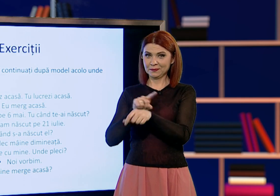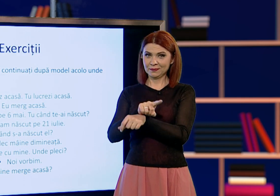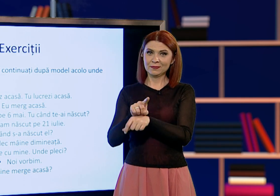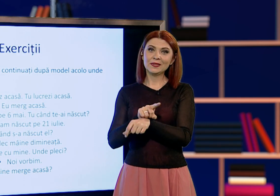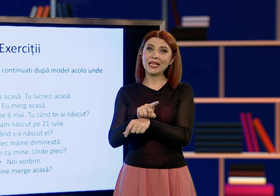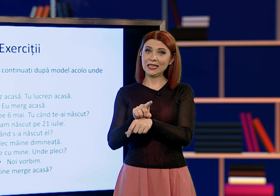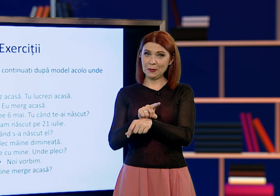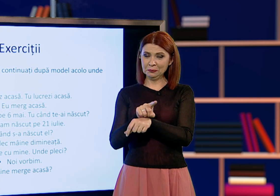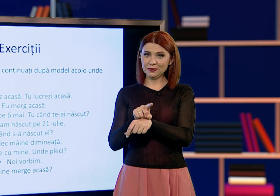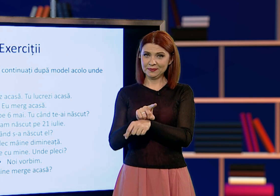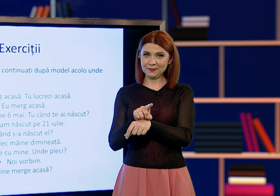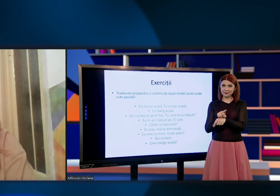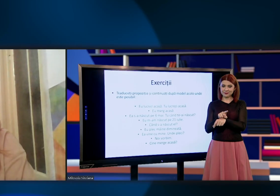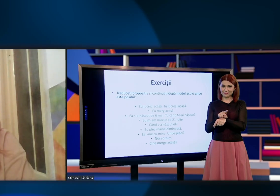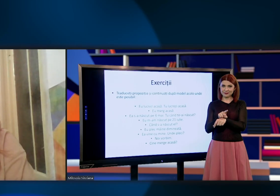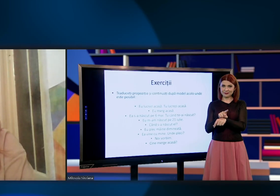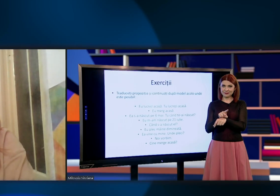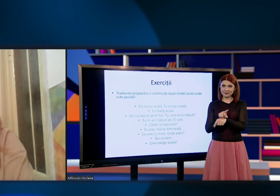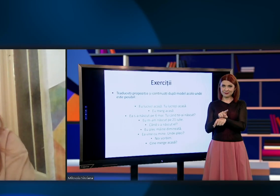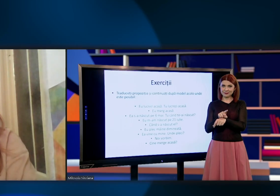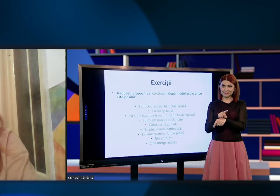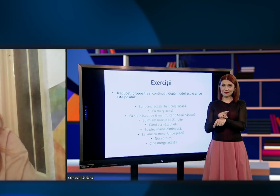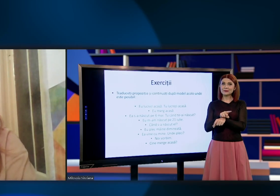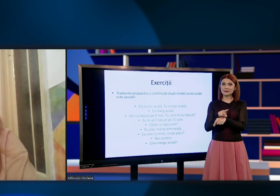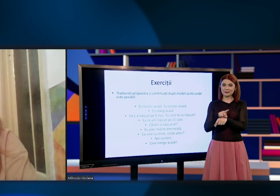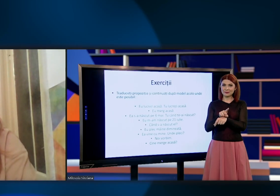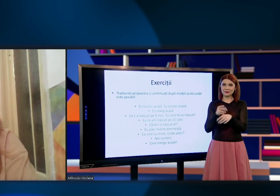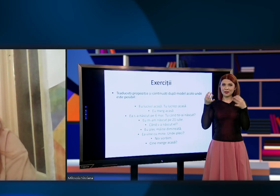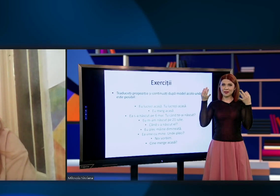de timp mă bucur de timp